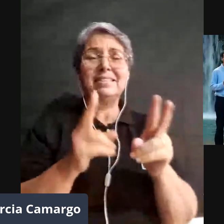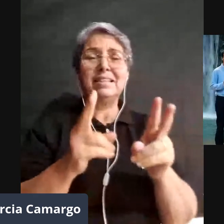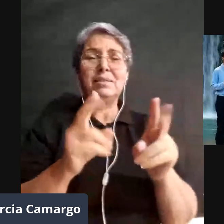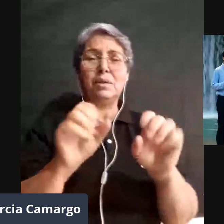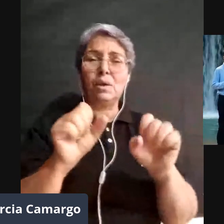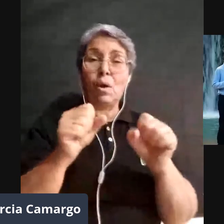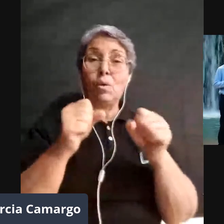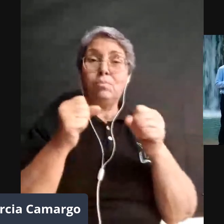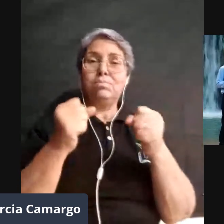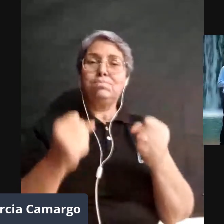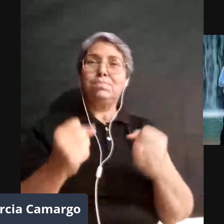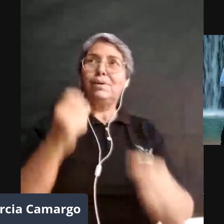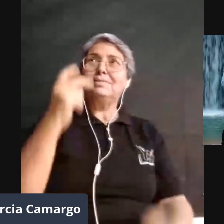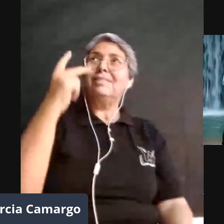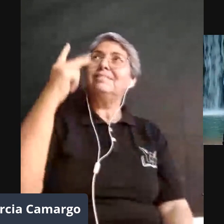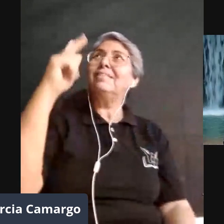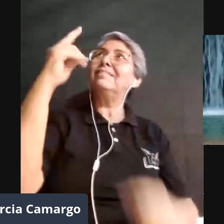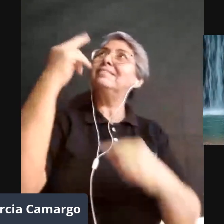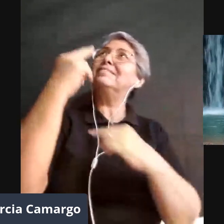poder,